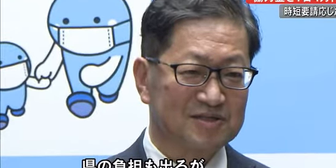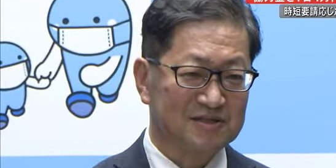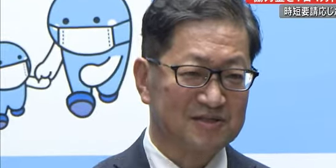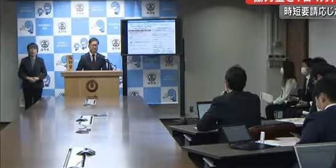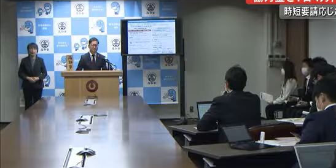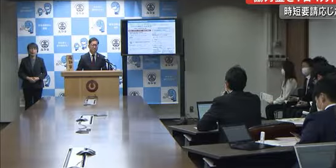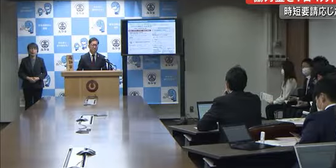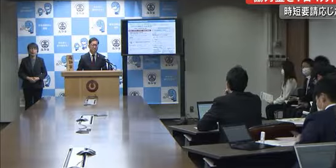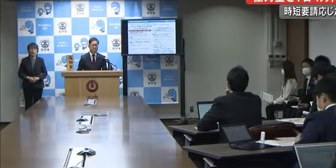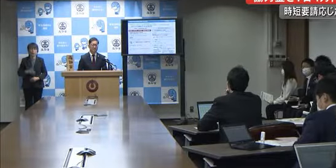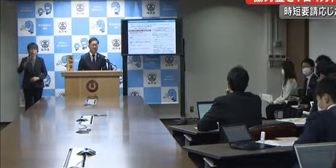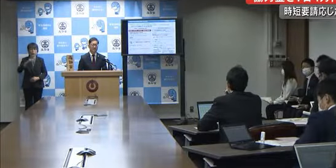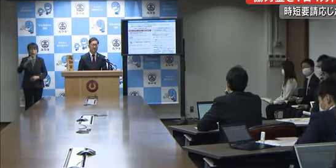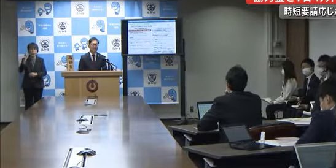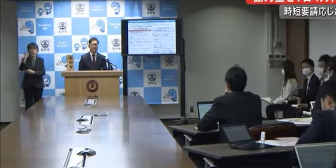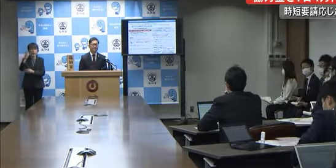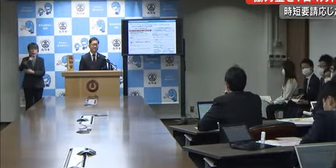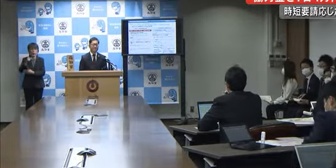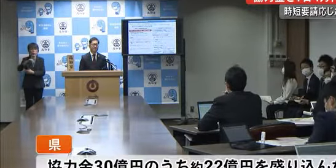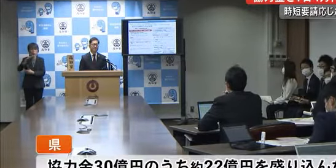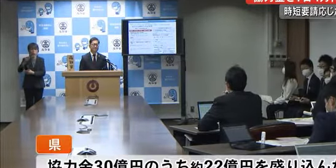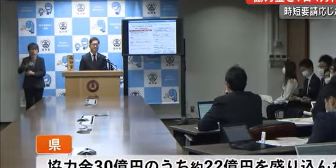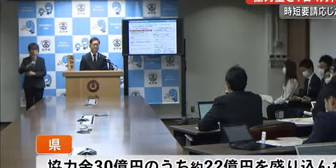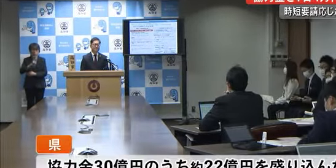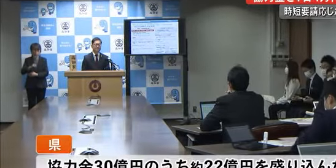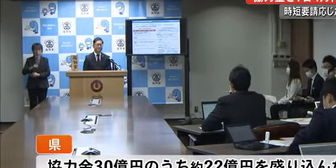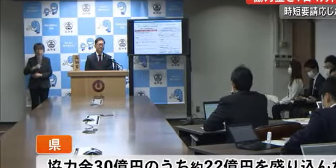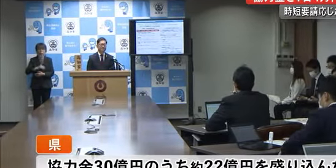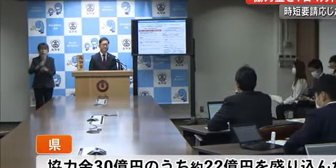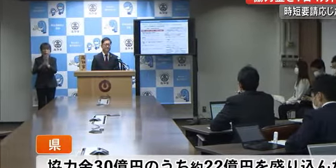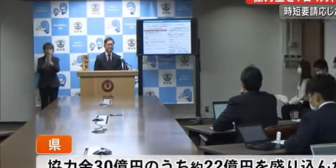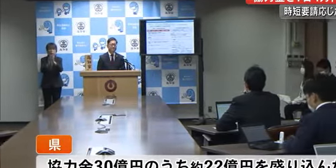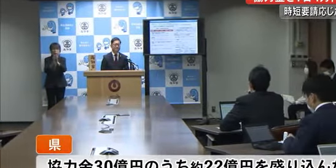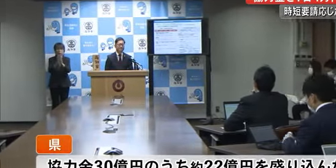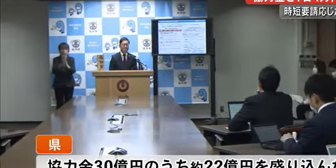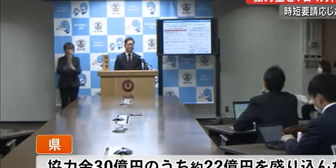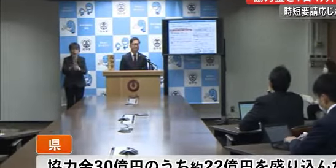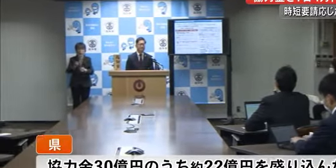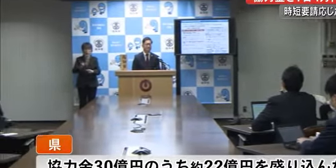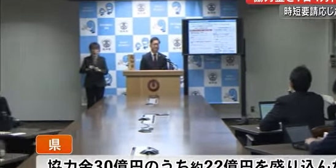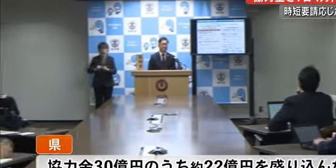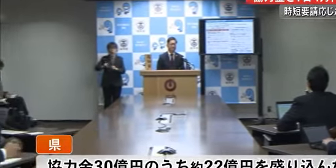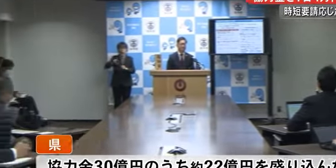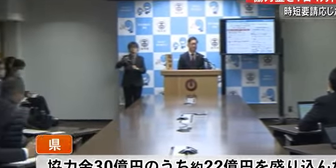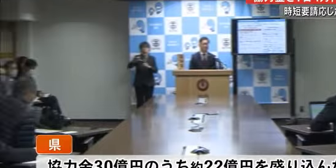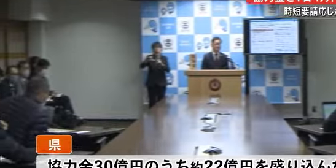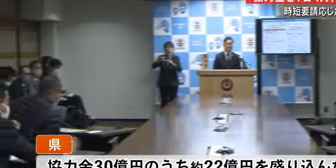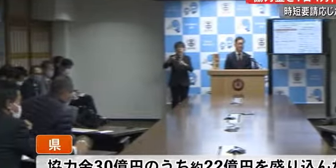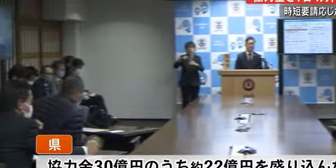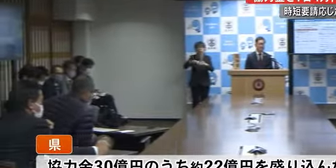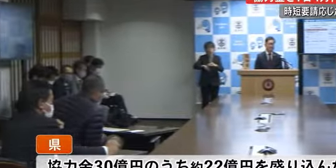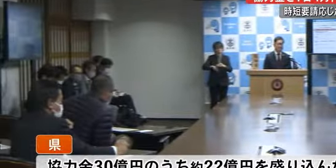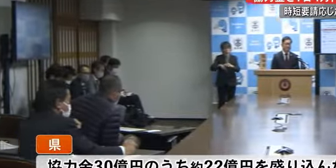ります。 協力金30億円のうち、およそ22億円を盛り込ん